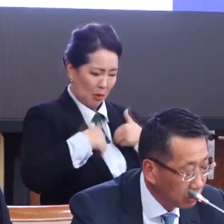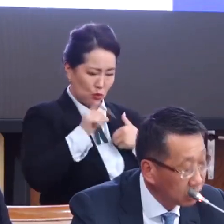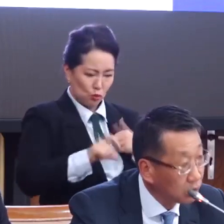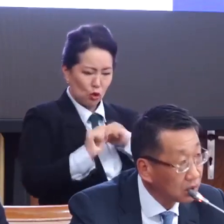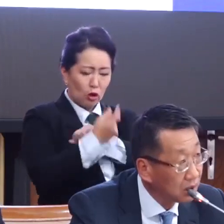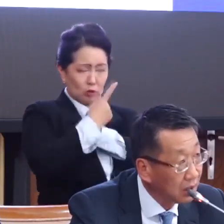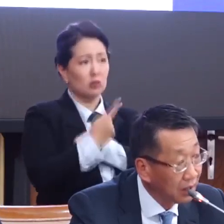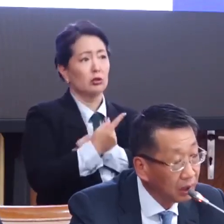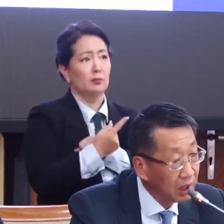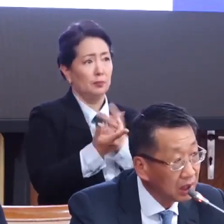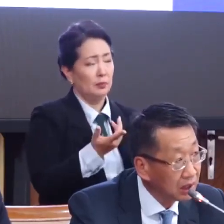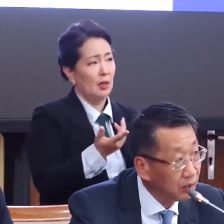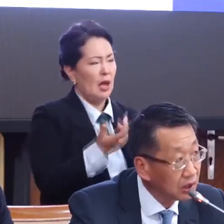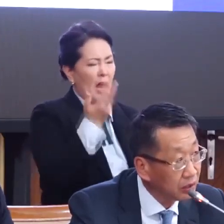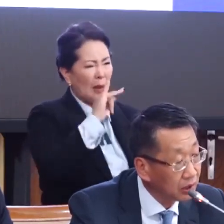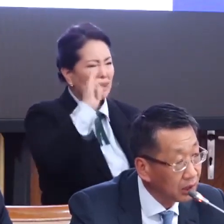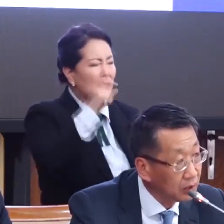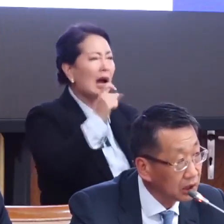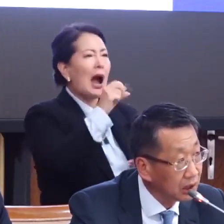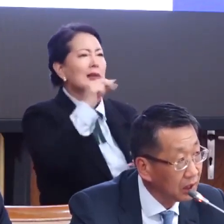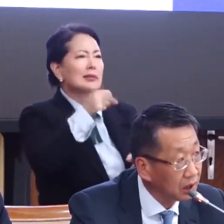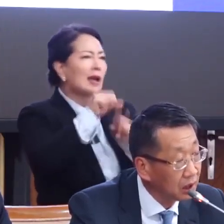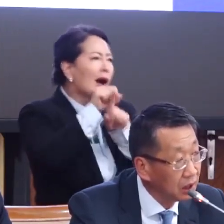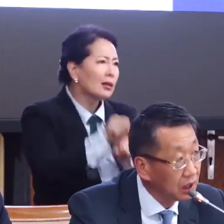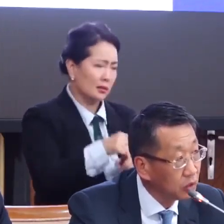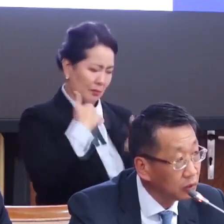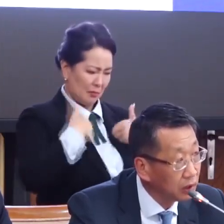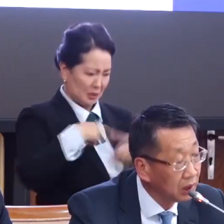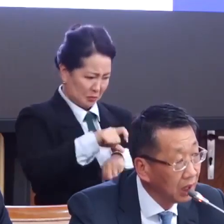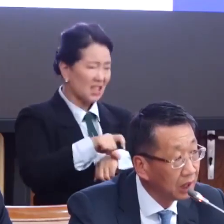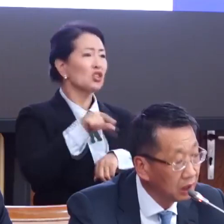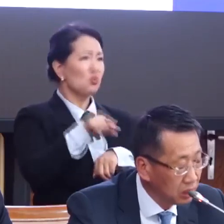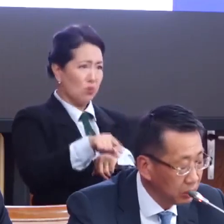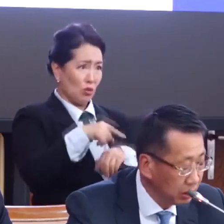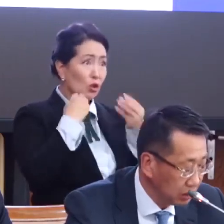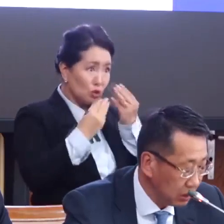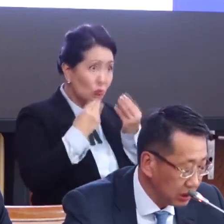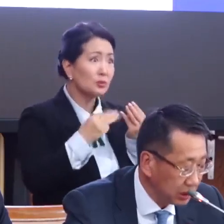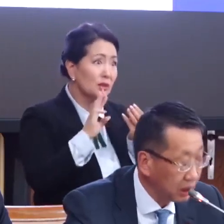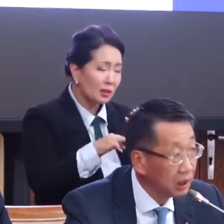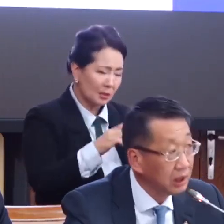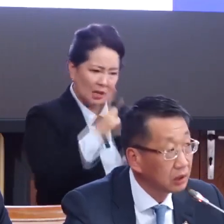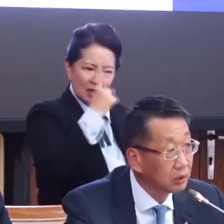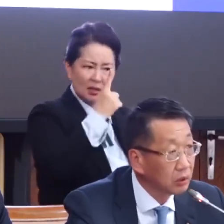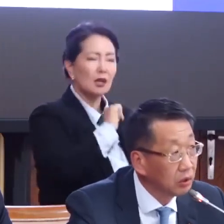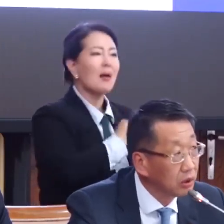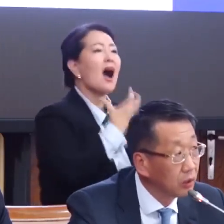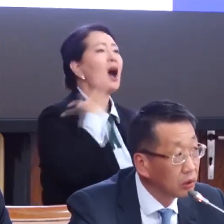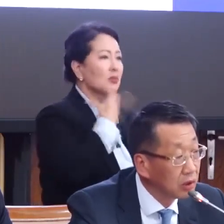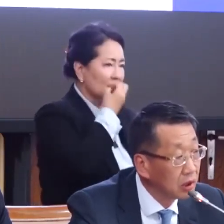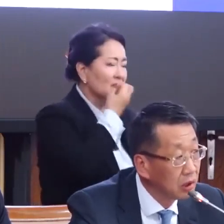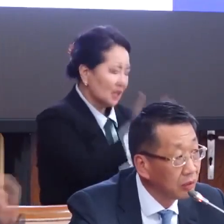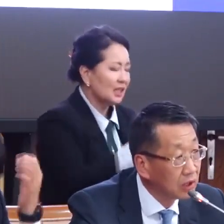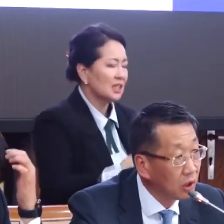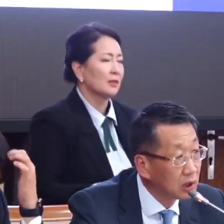үүссэн хамгийн хачаалттай мэргэжил одоо багш мэргэжилтэй байна гэдэг ийм шүүмжтэй. А гэхдээ нэг зүйлийг одоо хариуцлагатайгаар хэлэхэд бол өнөөдөр Монгол улс